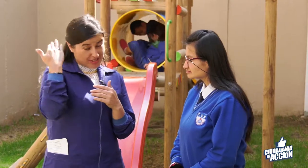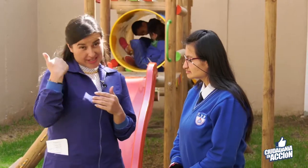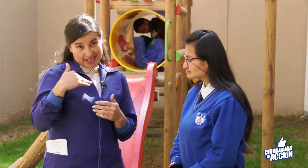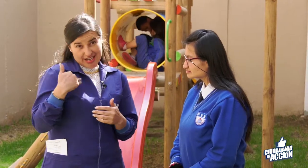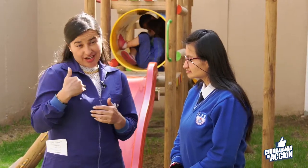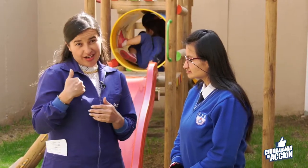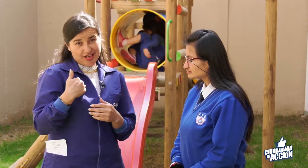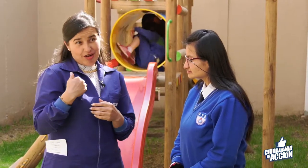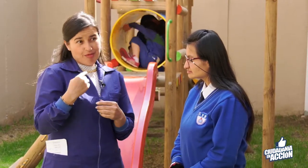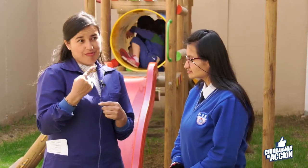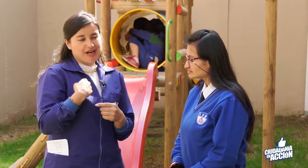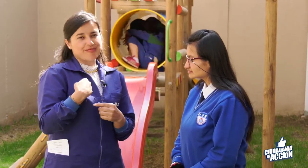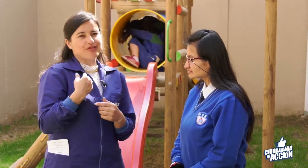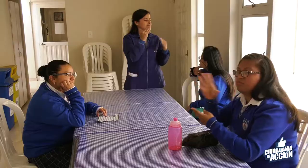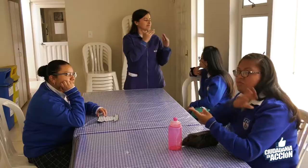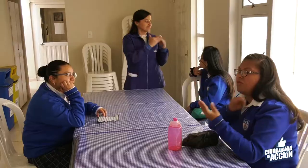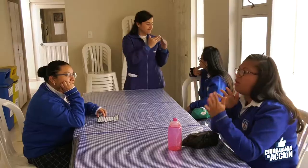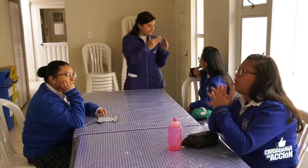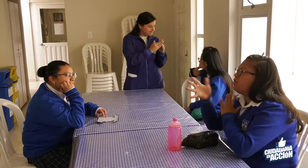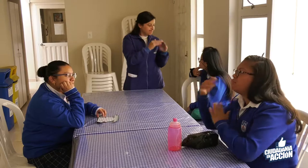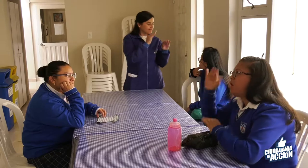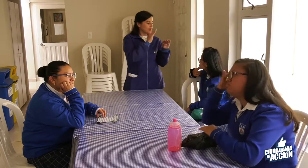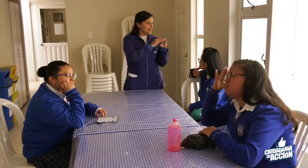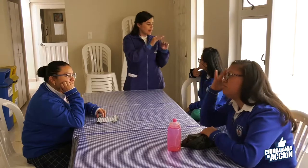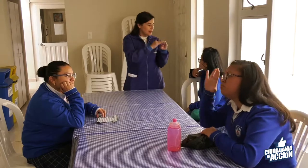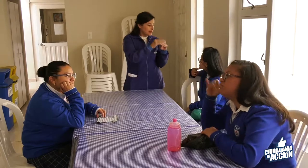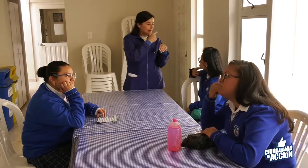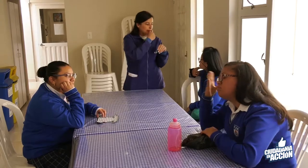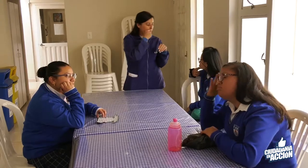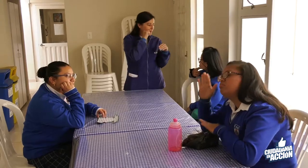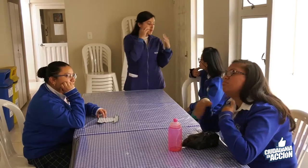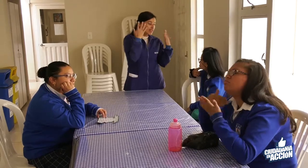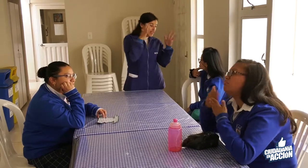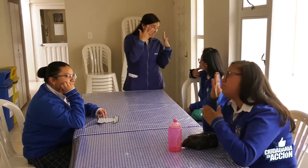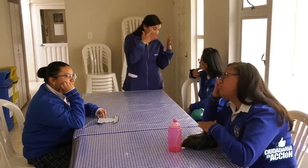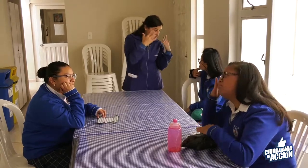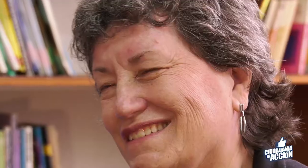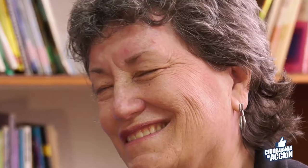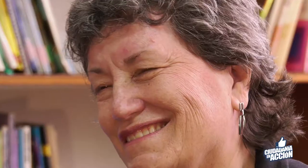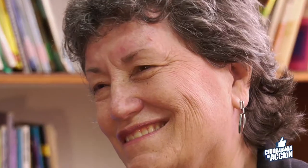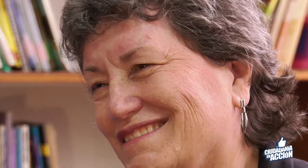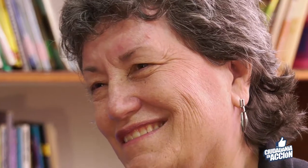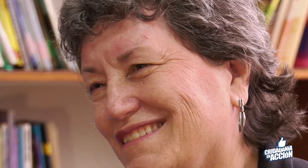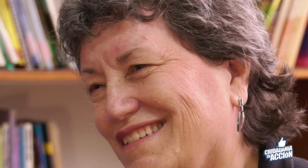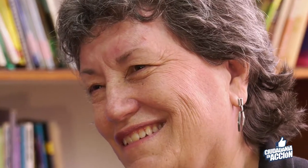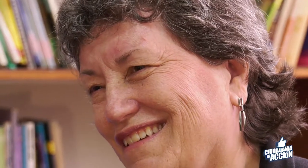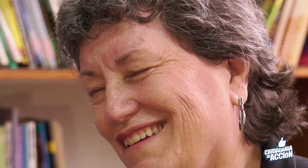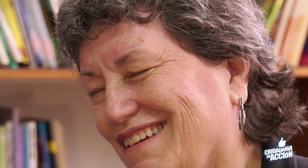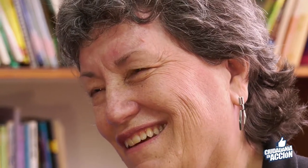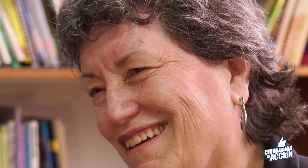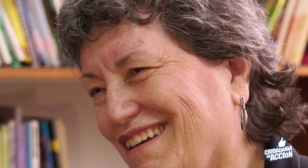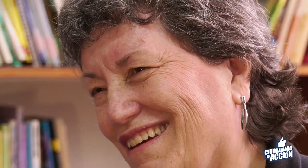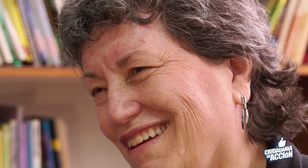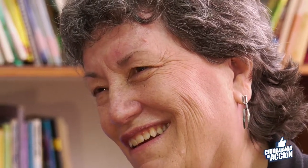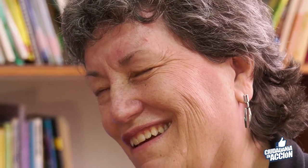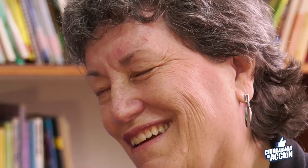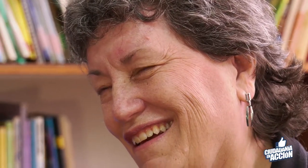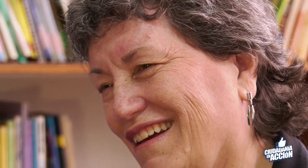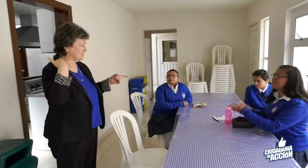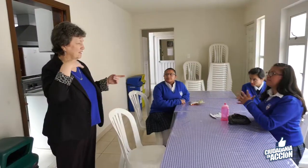sea, su mundo es rodeado de barreras, ¿verdad?, de comunicación. Y me gustaría verlos con los sueños que ellos